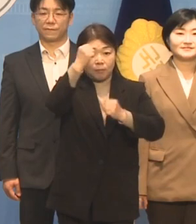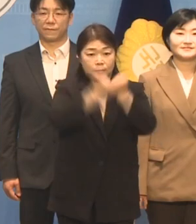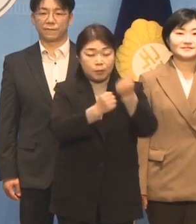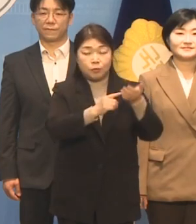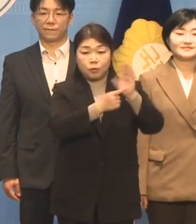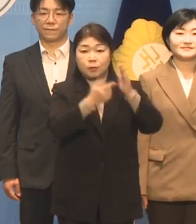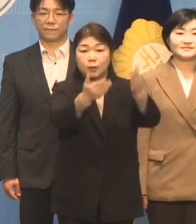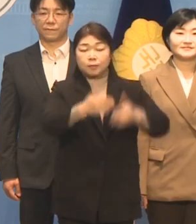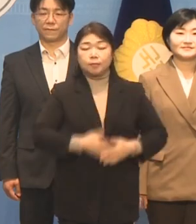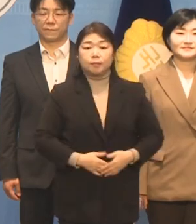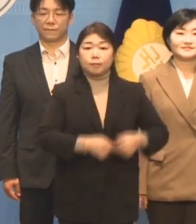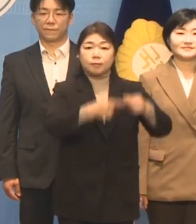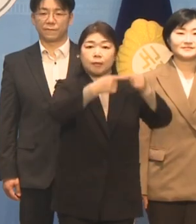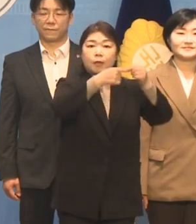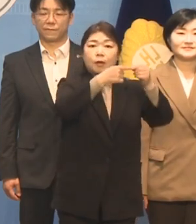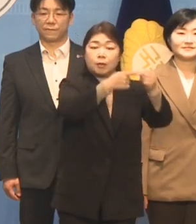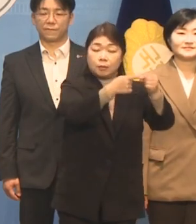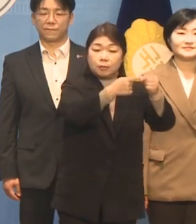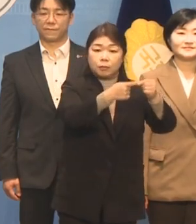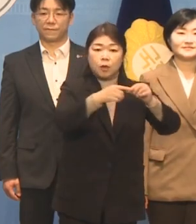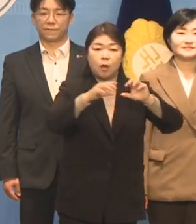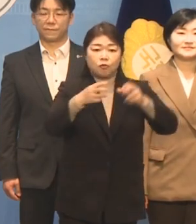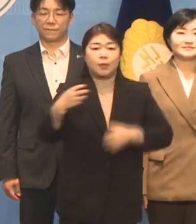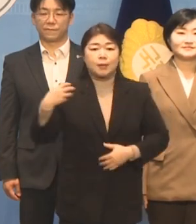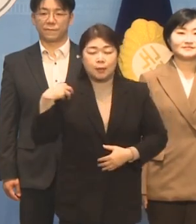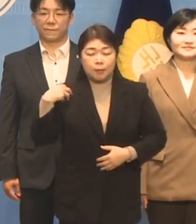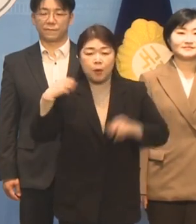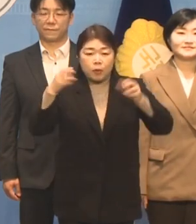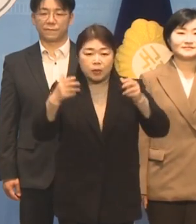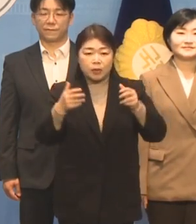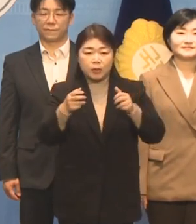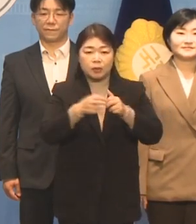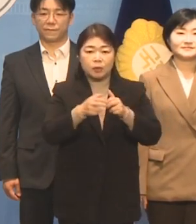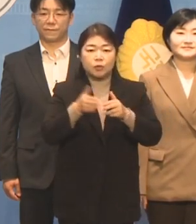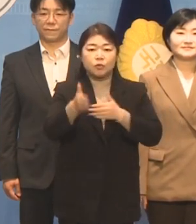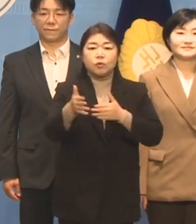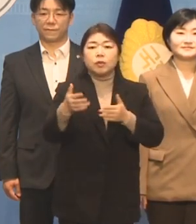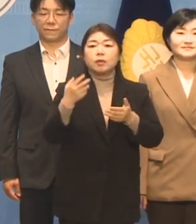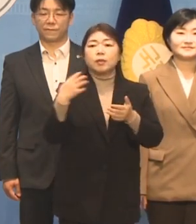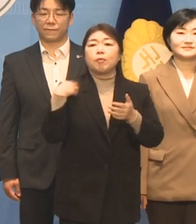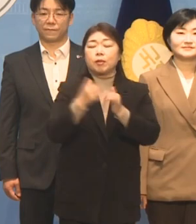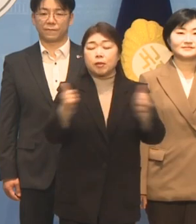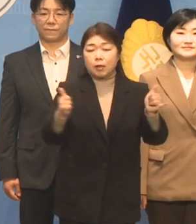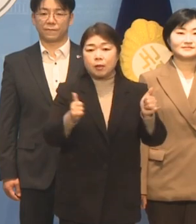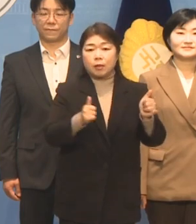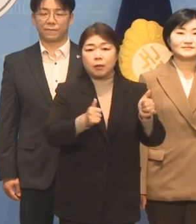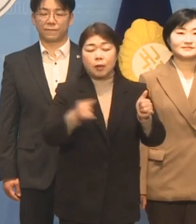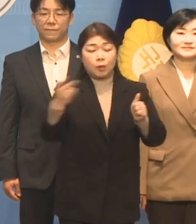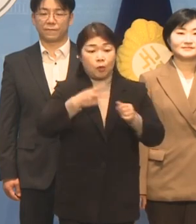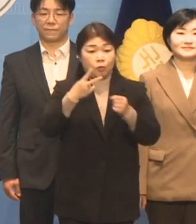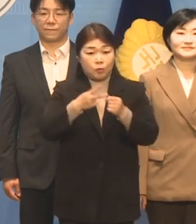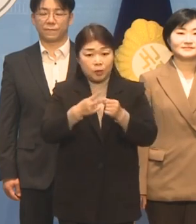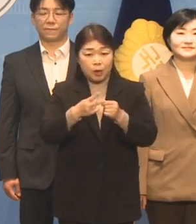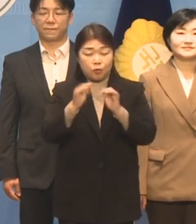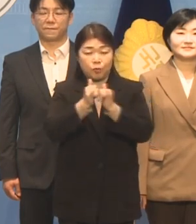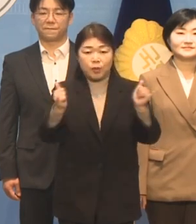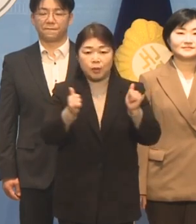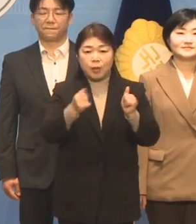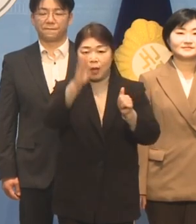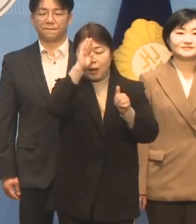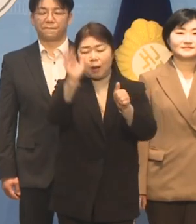하나, 국가 책임 어린이 주치의 제도와 국민 간병비 보험 제도를